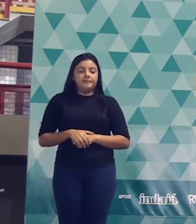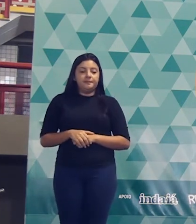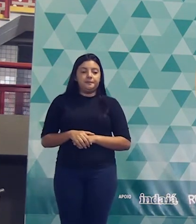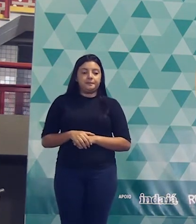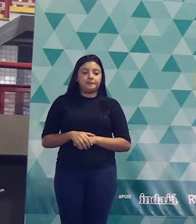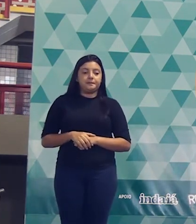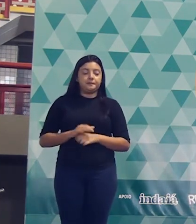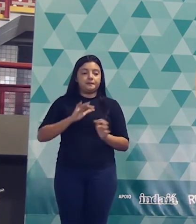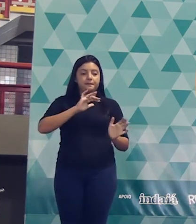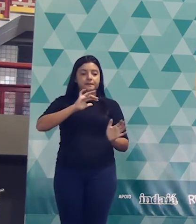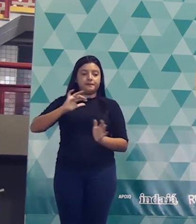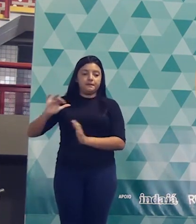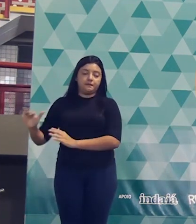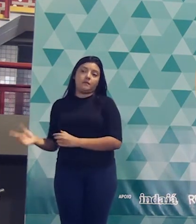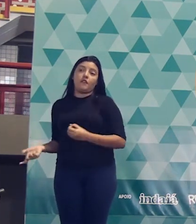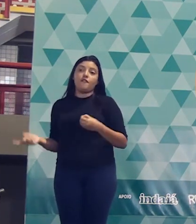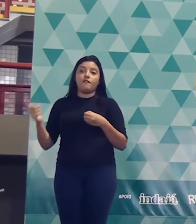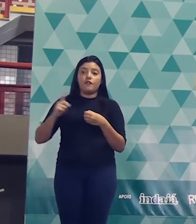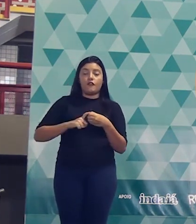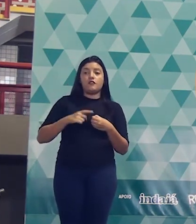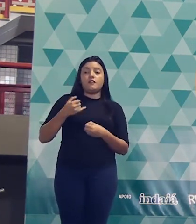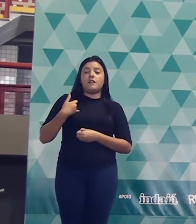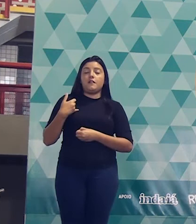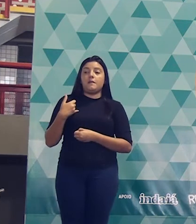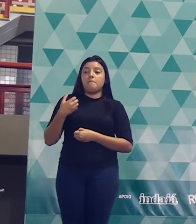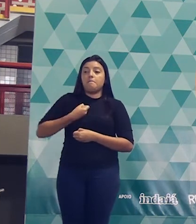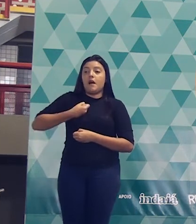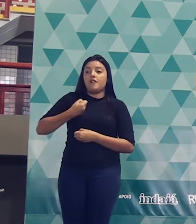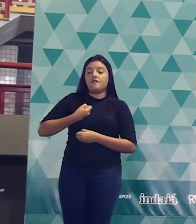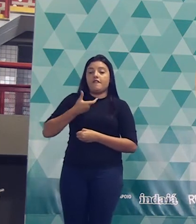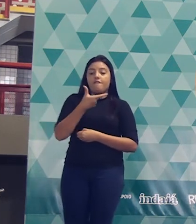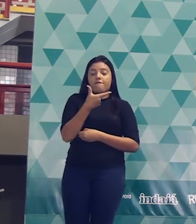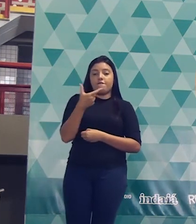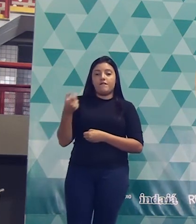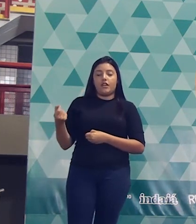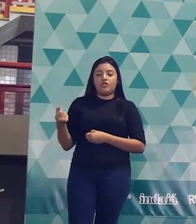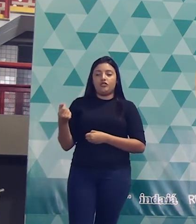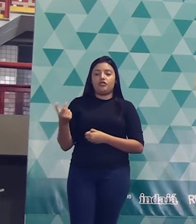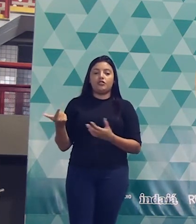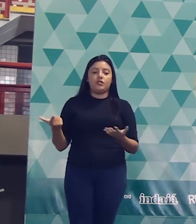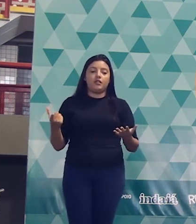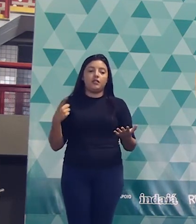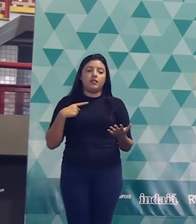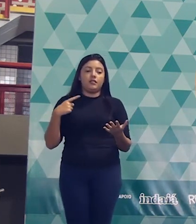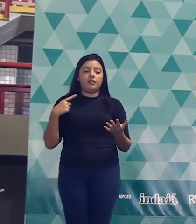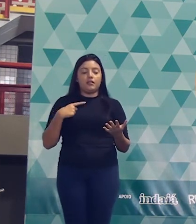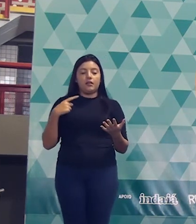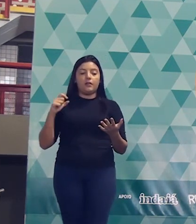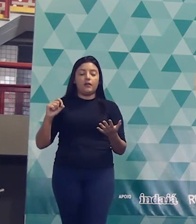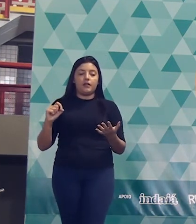temos o seguinte, ó, voltando ainda à página 20, né? Que a teoria está no começo. Terceiro ponto, ó.